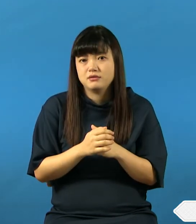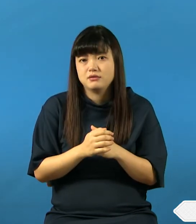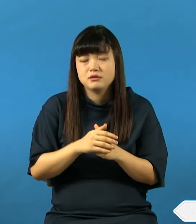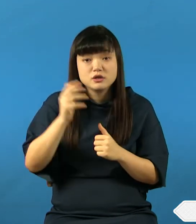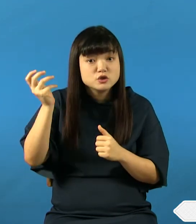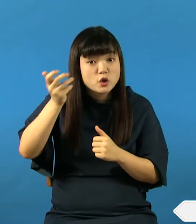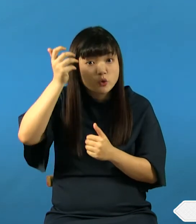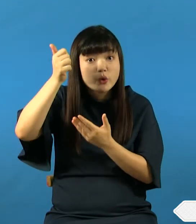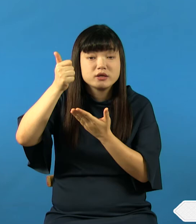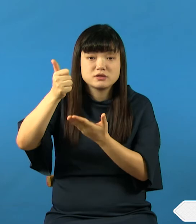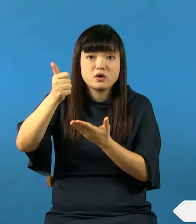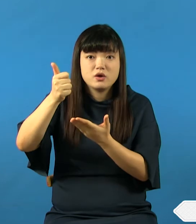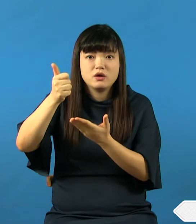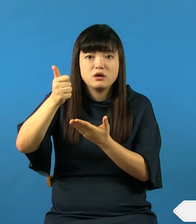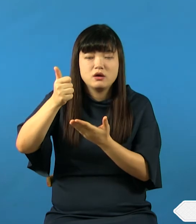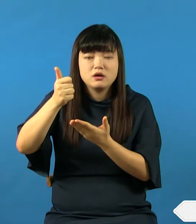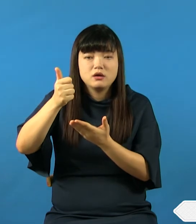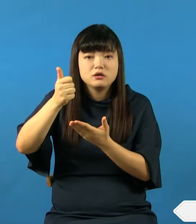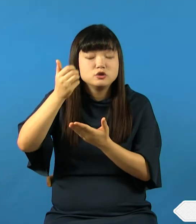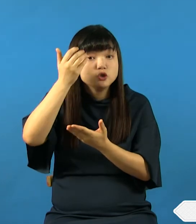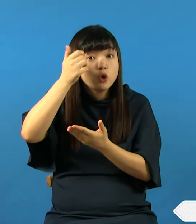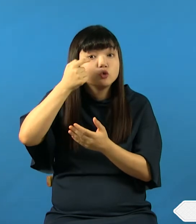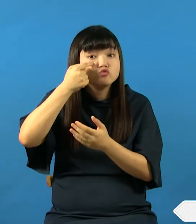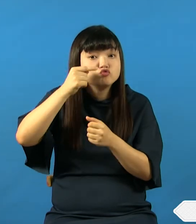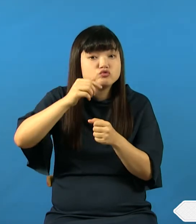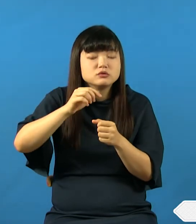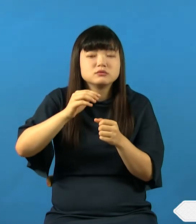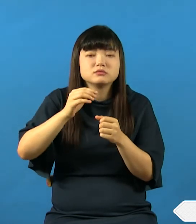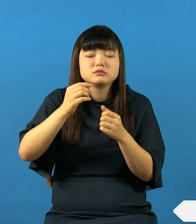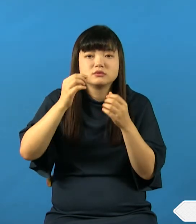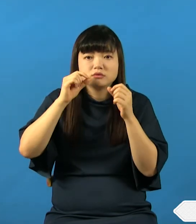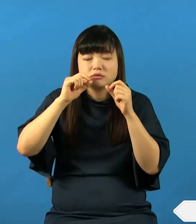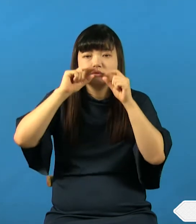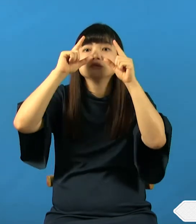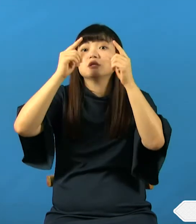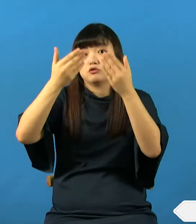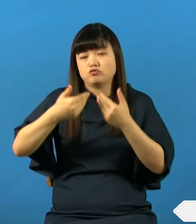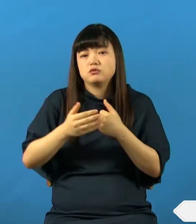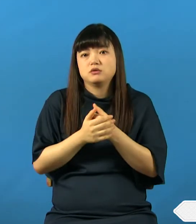시작합니다. 성령께서 영안을 열어주신 것이죠.